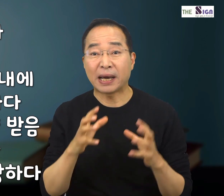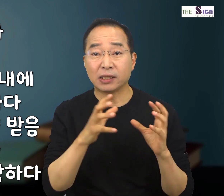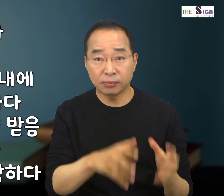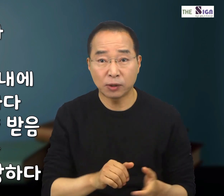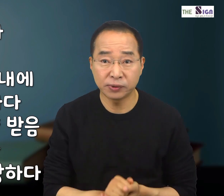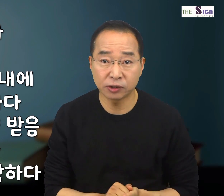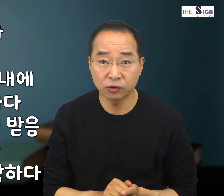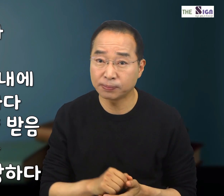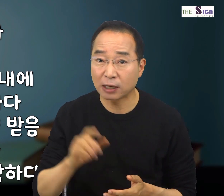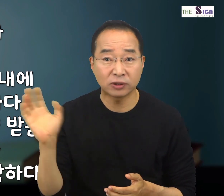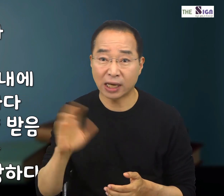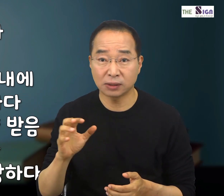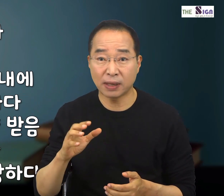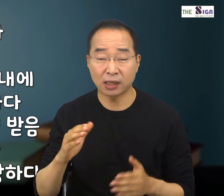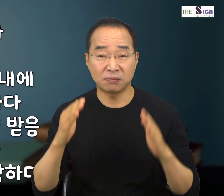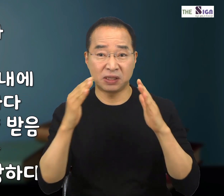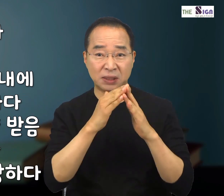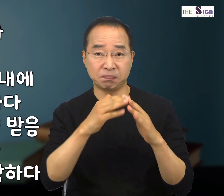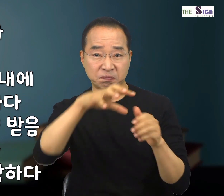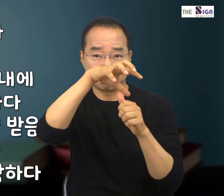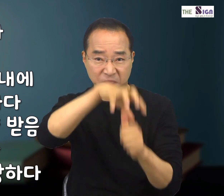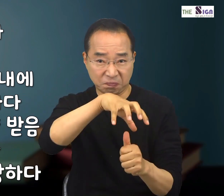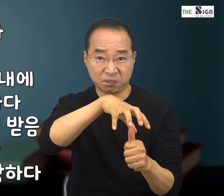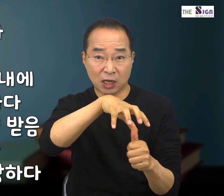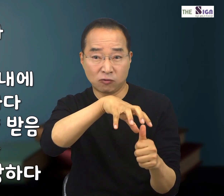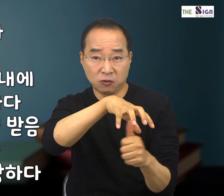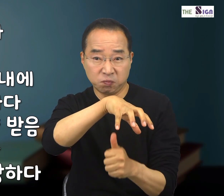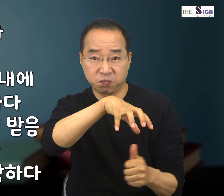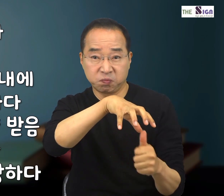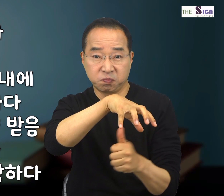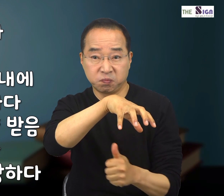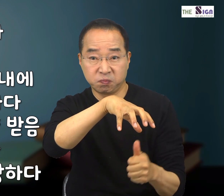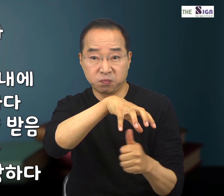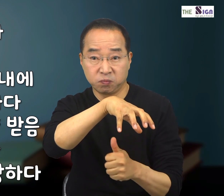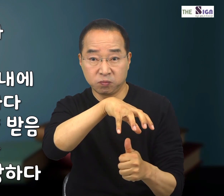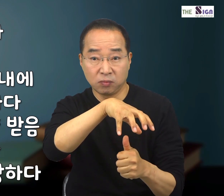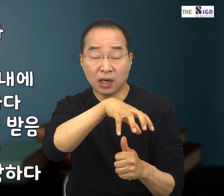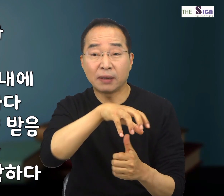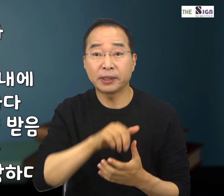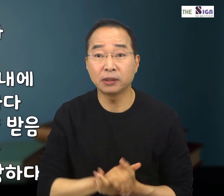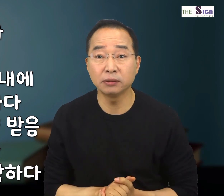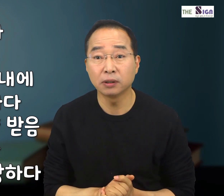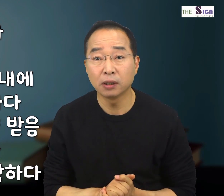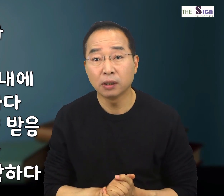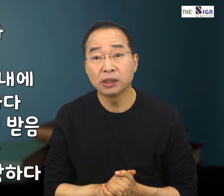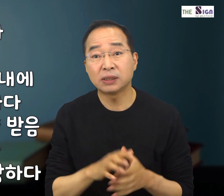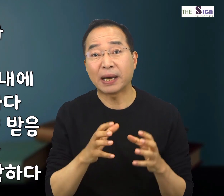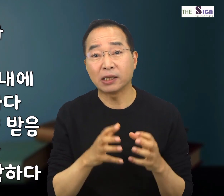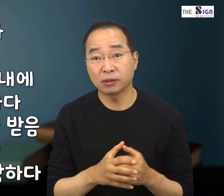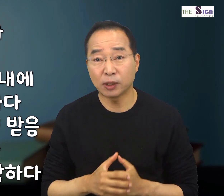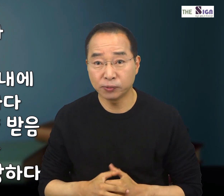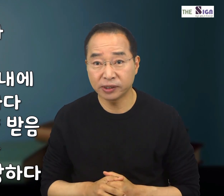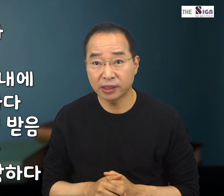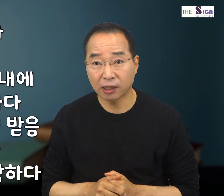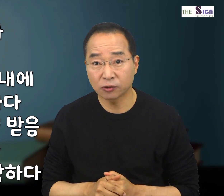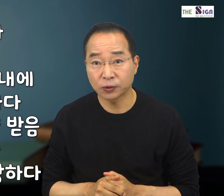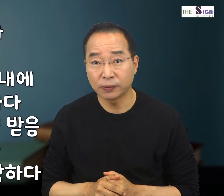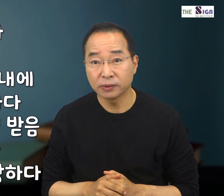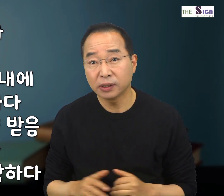안에서만 움직이고 집 밖으로 나가지 마. 그럼 집 하고 하면은 집 안에서만 움직인다는 거죠.